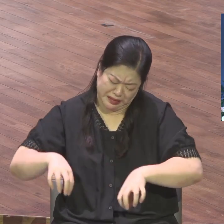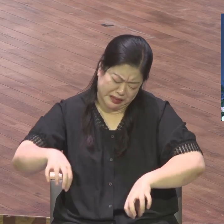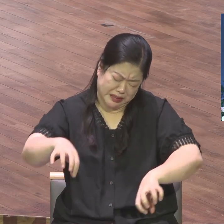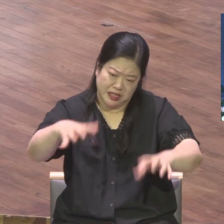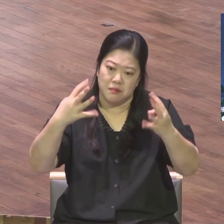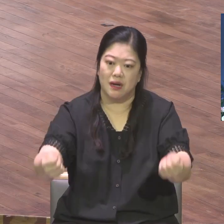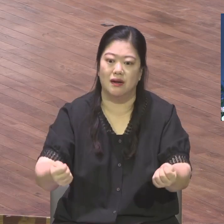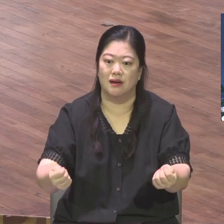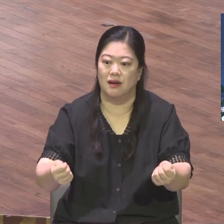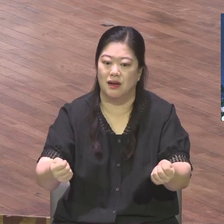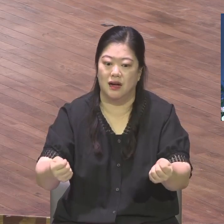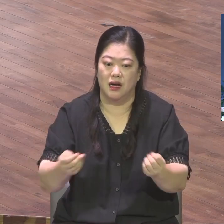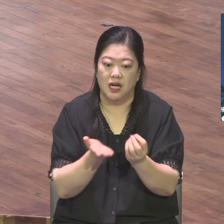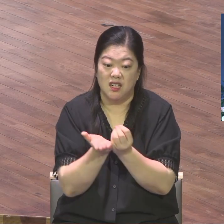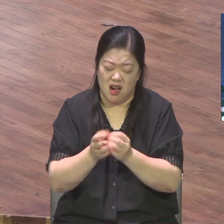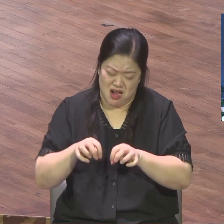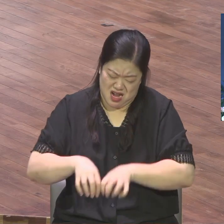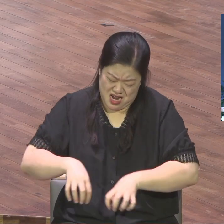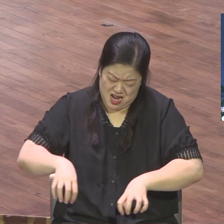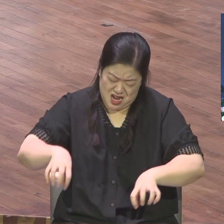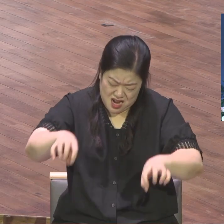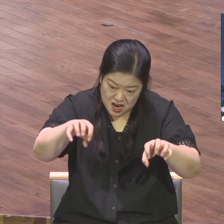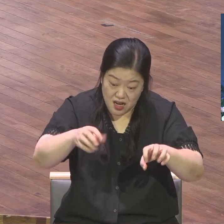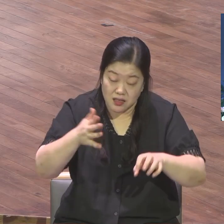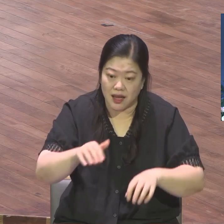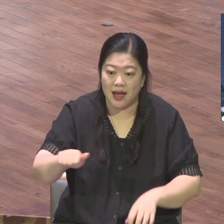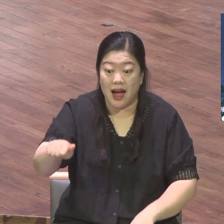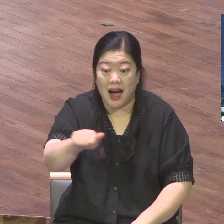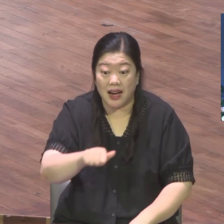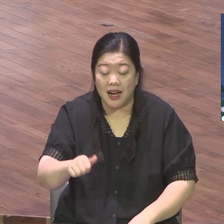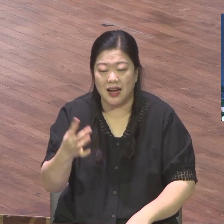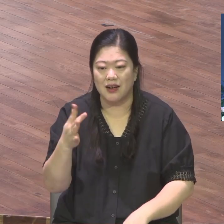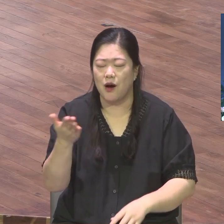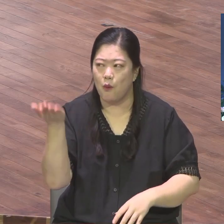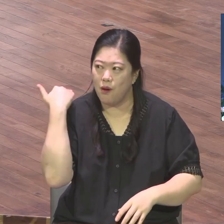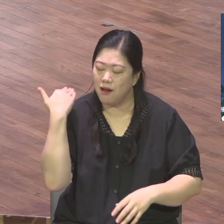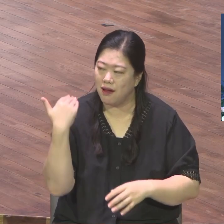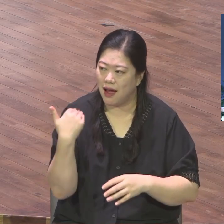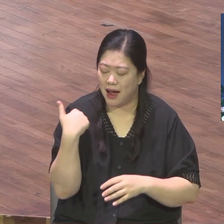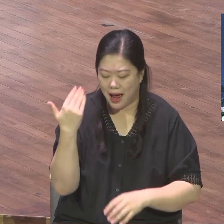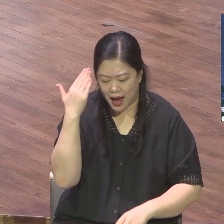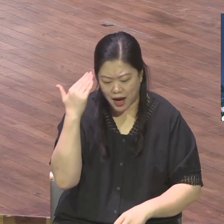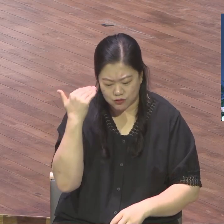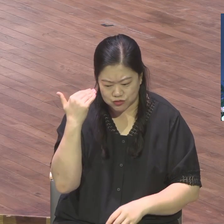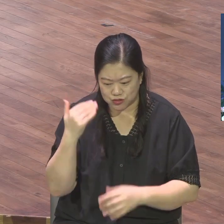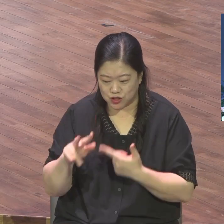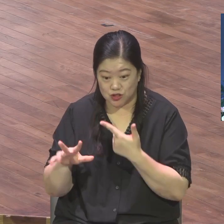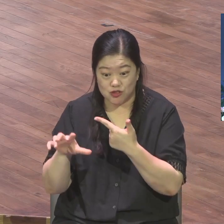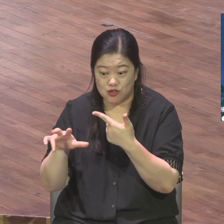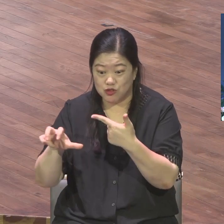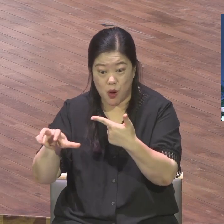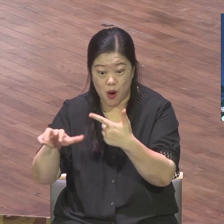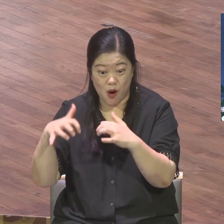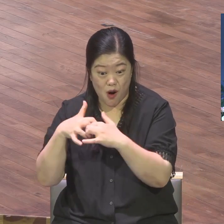가난한 아시아지요. 사실은 옛날에 우리보다 더 잘 살았어. 우리나라 우리 구제해줬어.